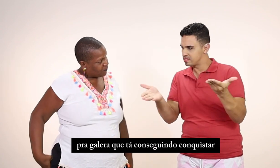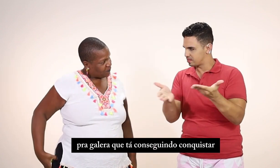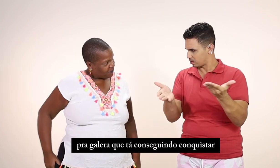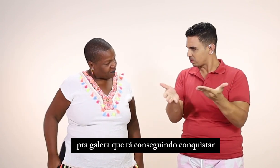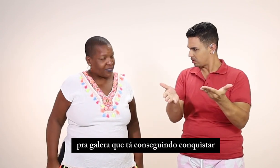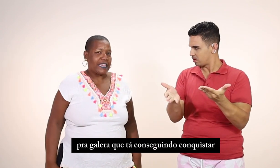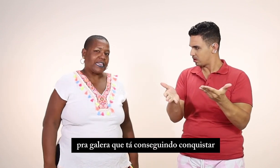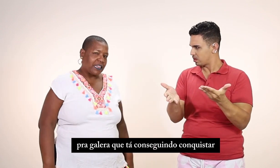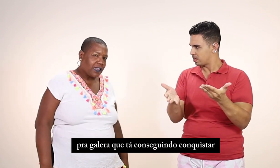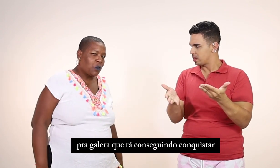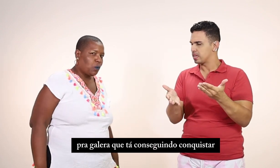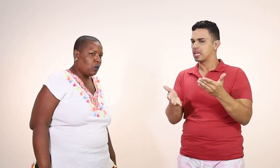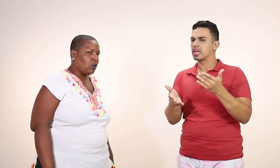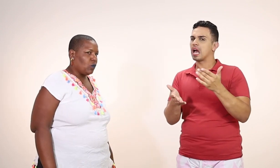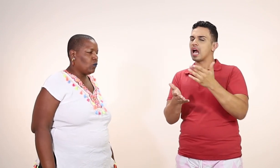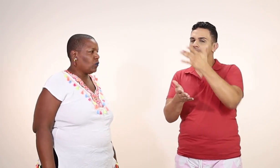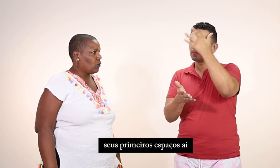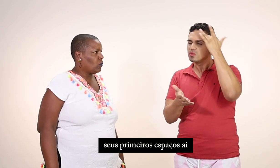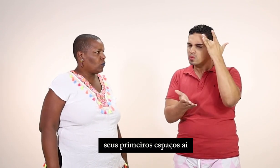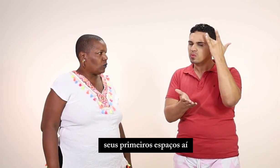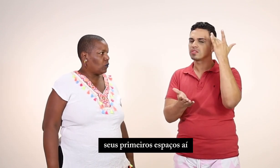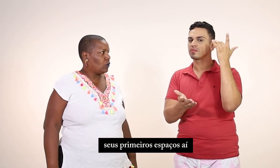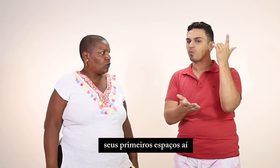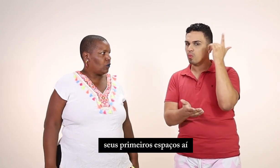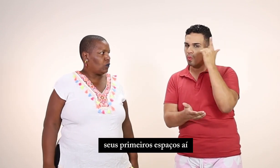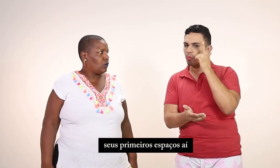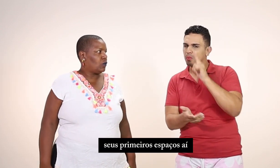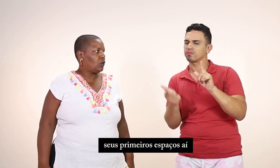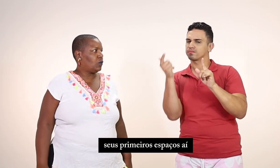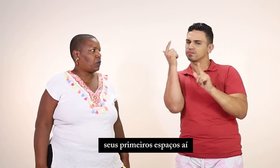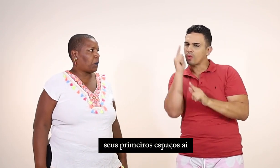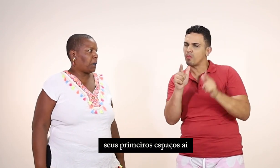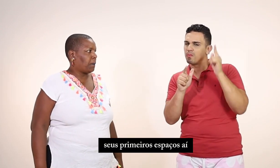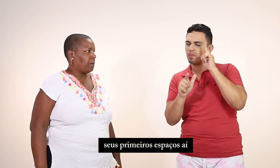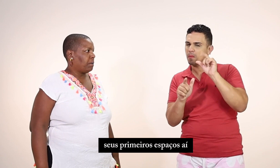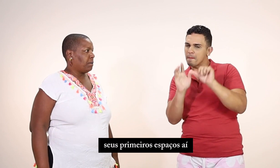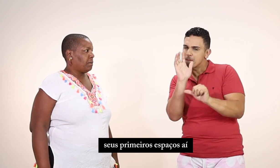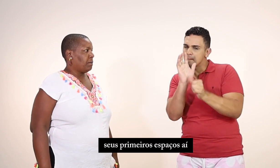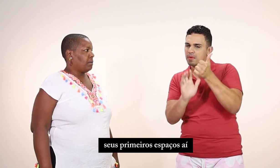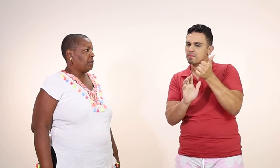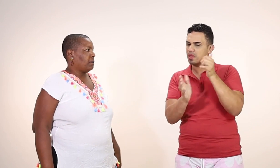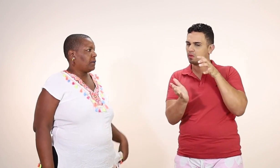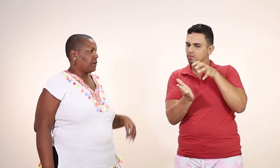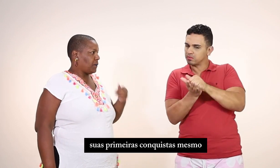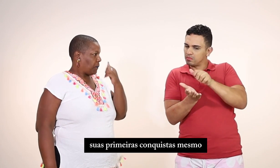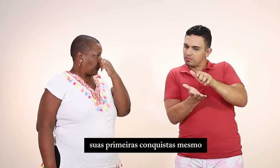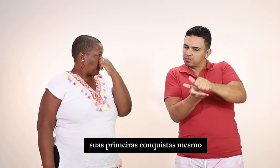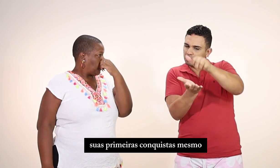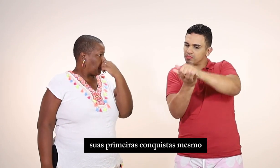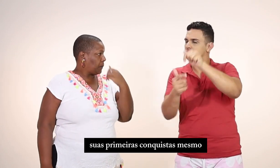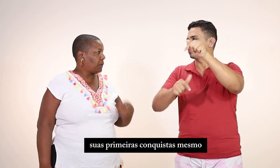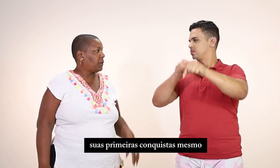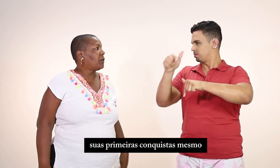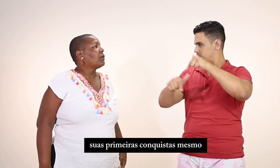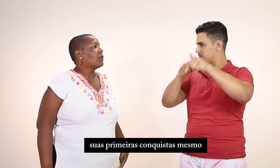tá conseguindo conquistar seus primeiros espaços aí, suas primeiras conquistas